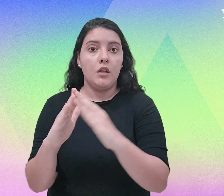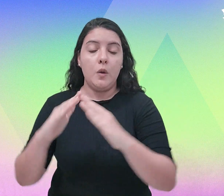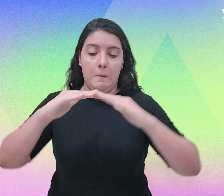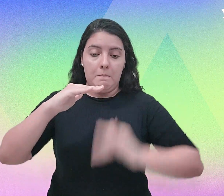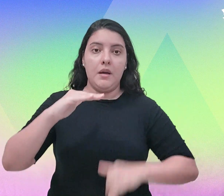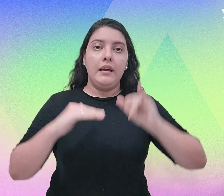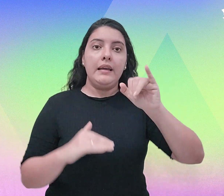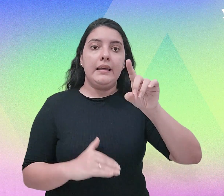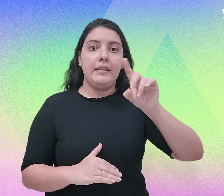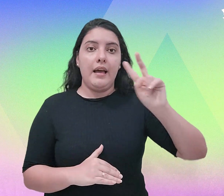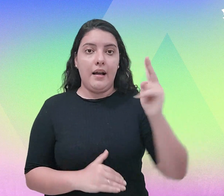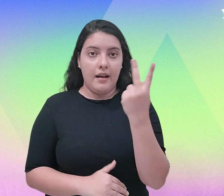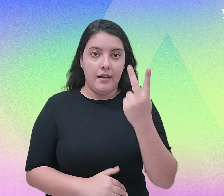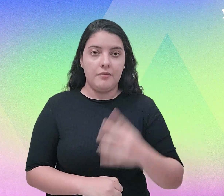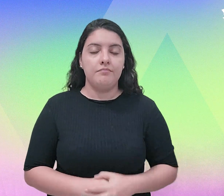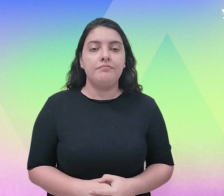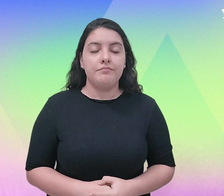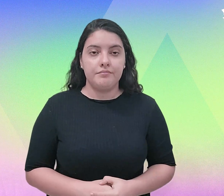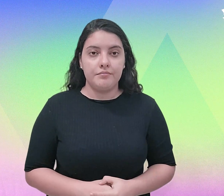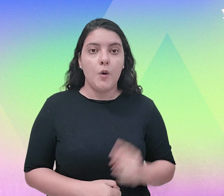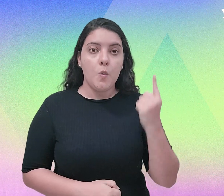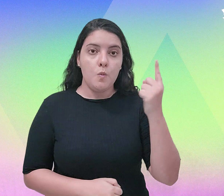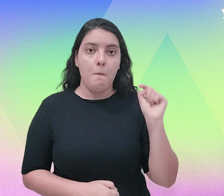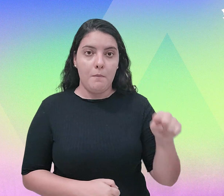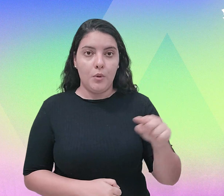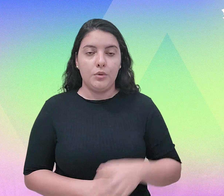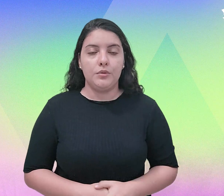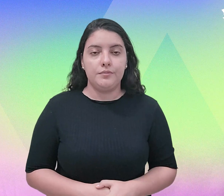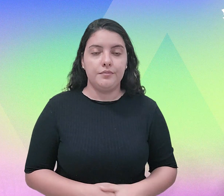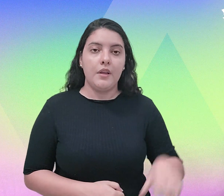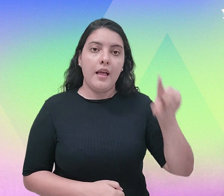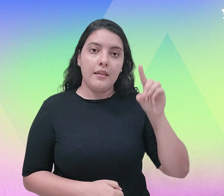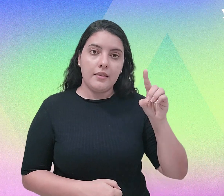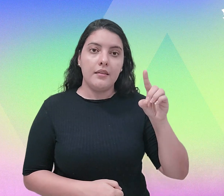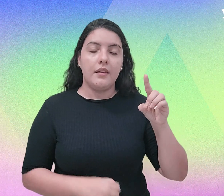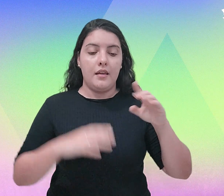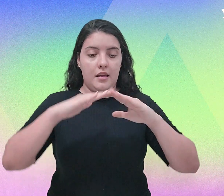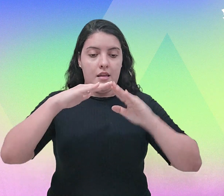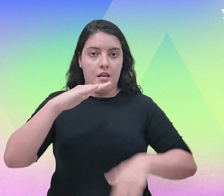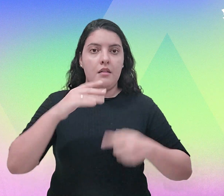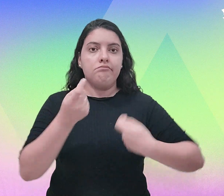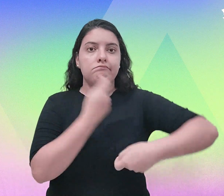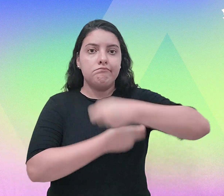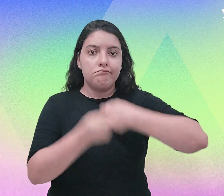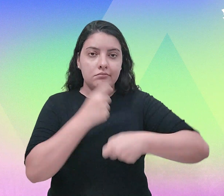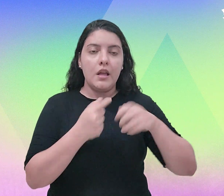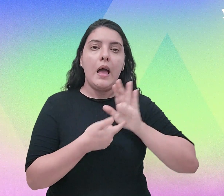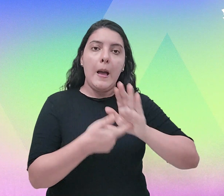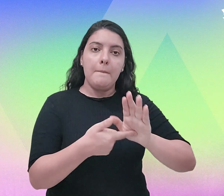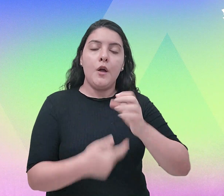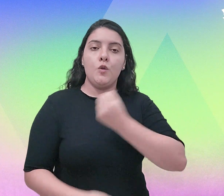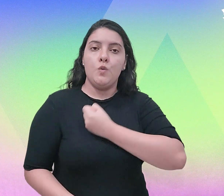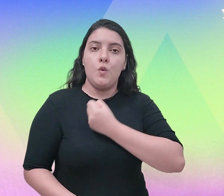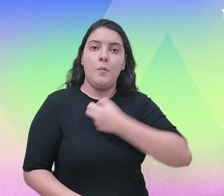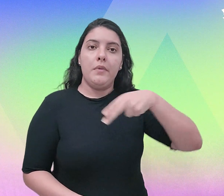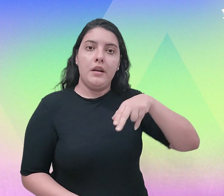de baixo IDH um ponto de ser baixa renda apresentar o número do Nis número de identificação